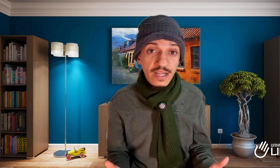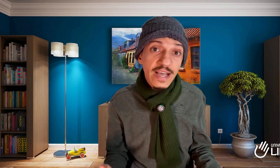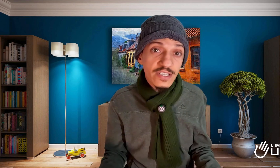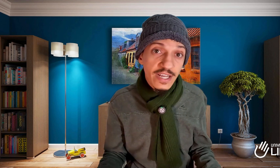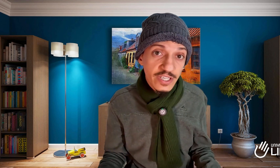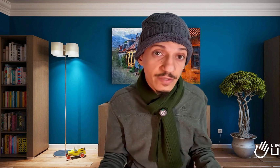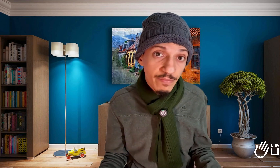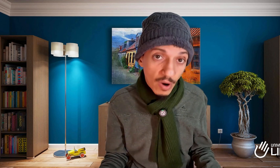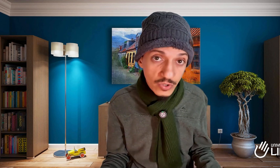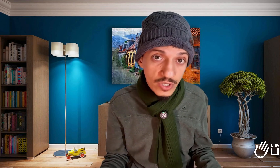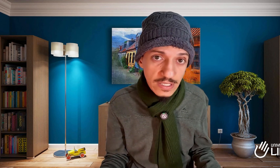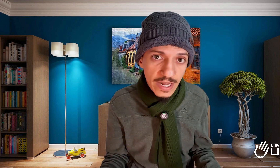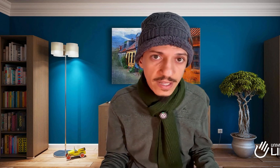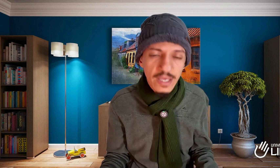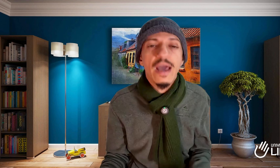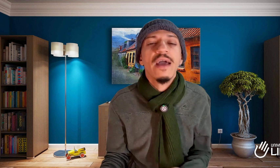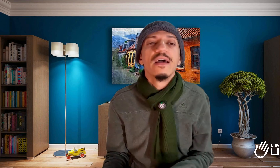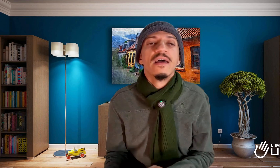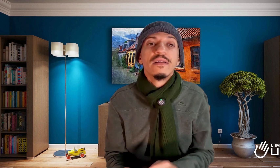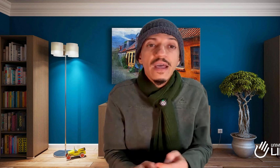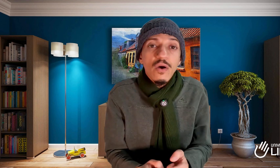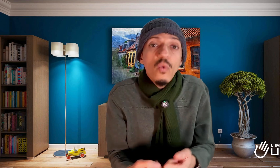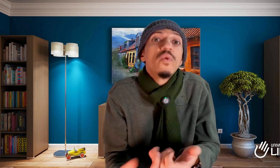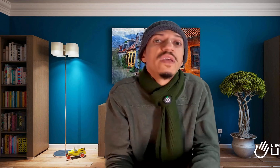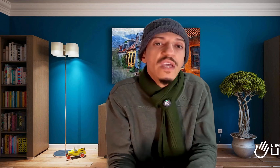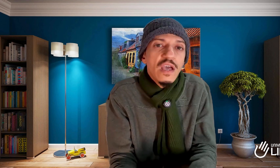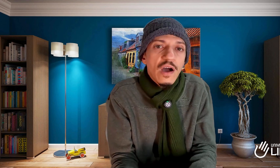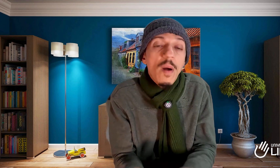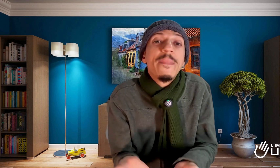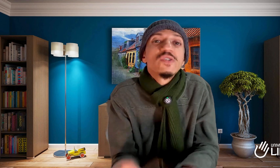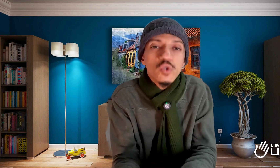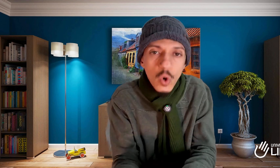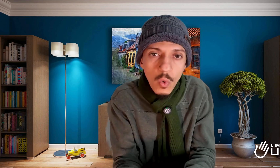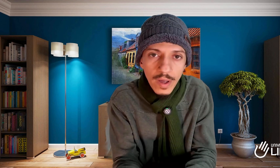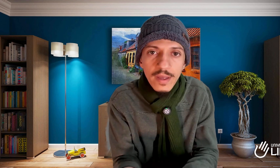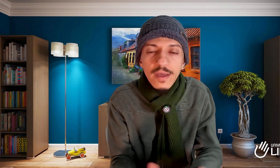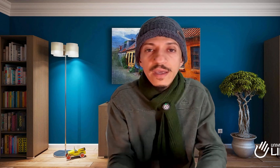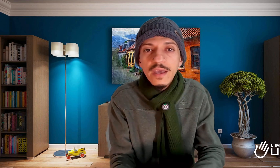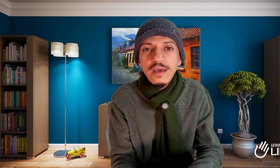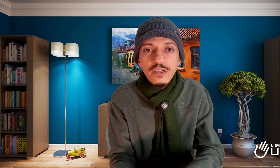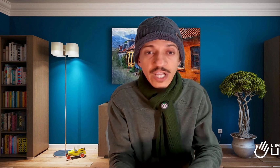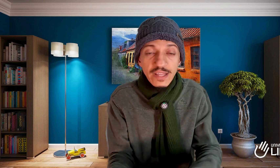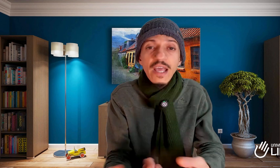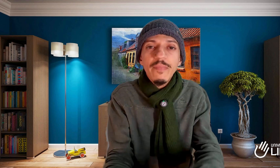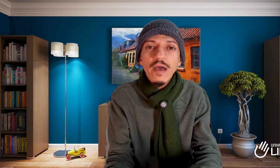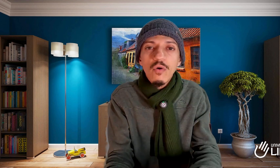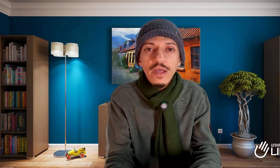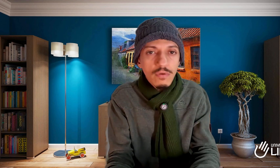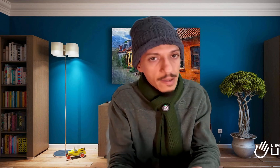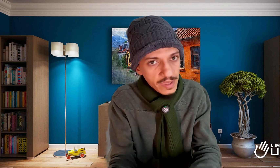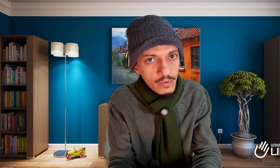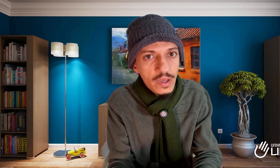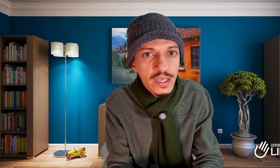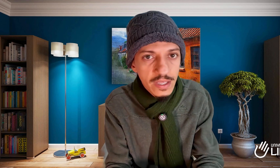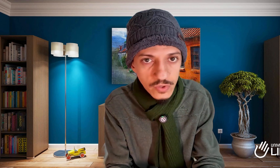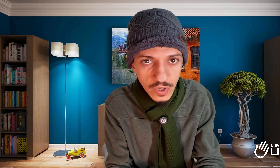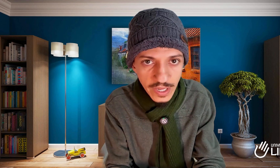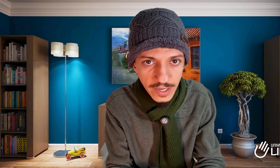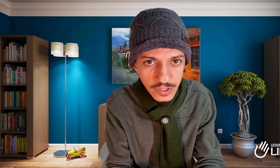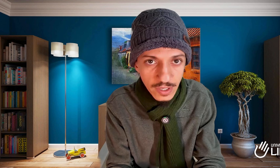que a gente pode utilizar aqui é ter um guia, uma pessoa que já tenha percorrido o caminho e que nos oriente.